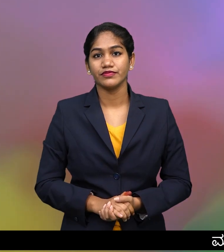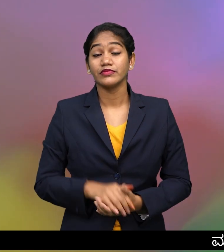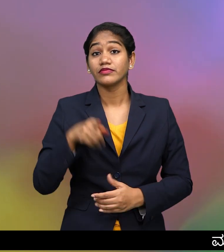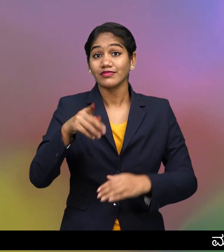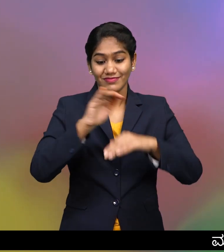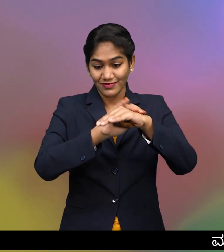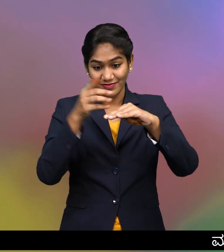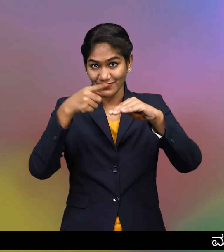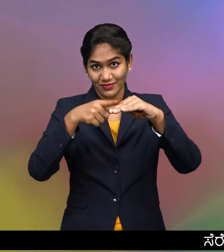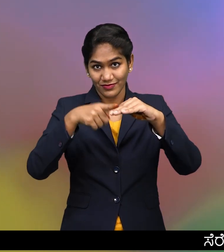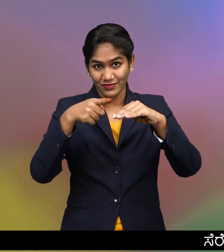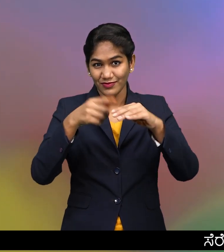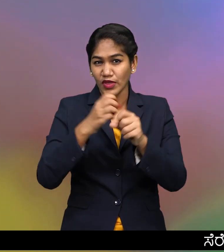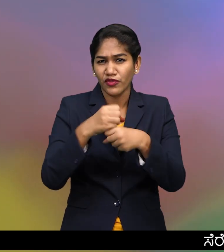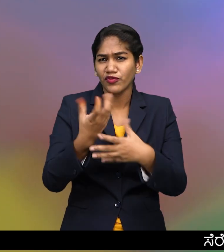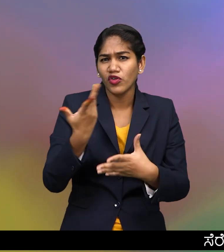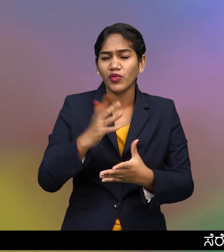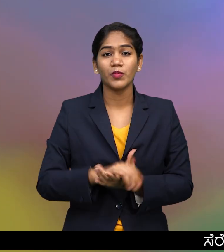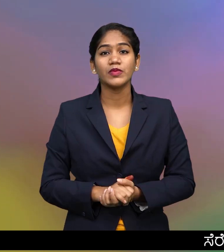ಮುಂಭಾಗವು ಸೆರೆಬ್ರಮ್ ಮತ್ತು